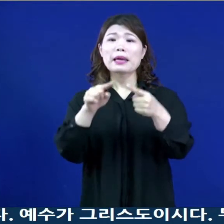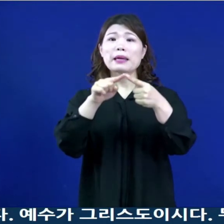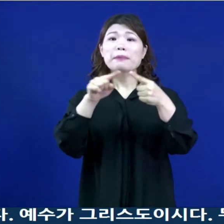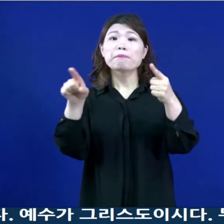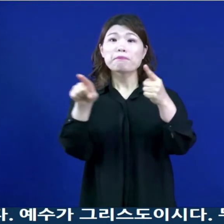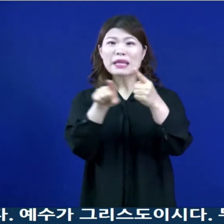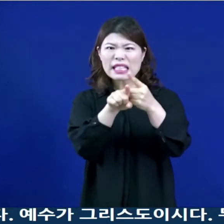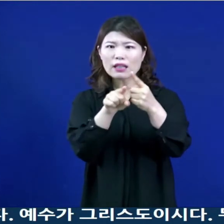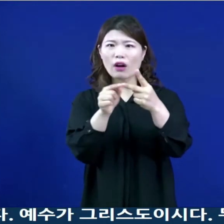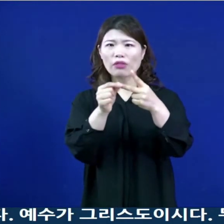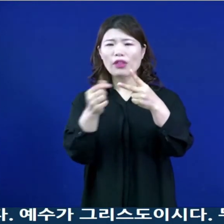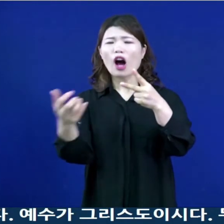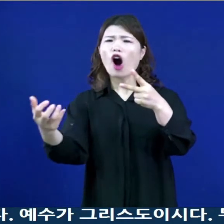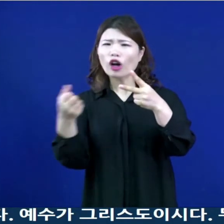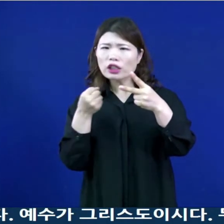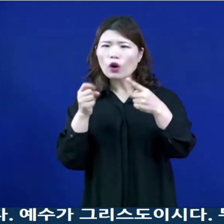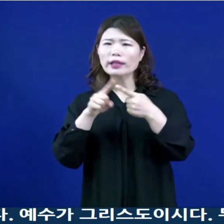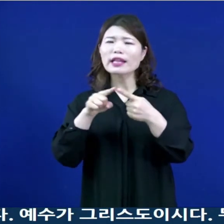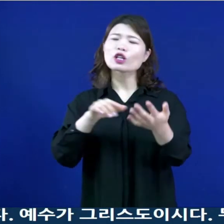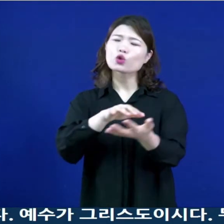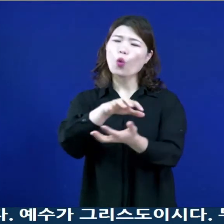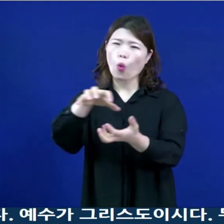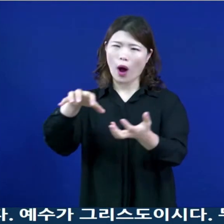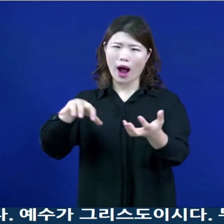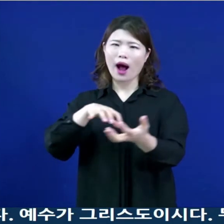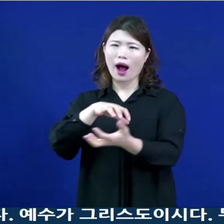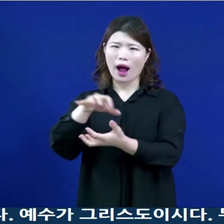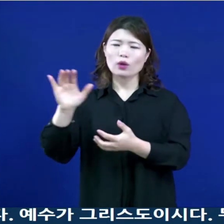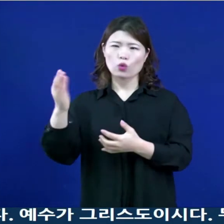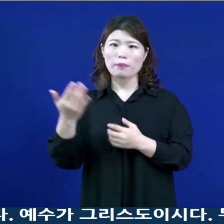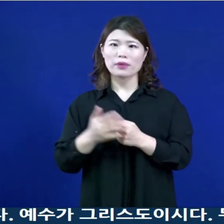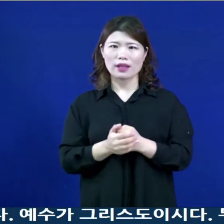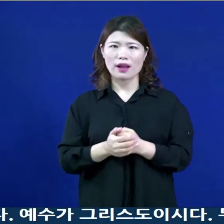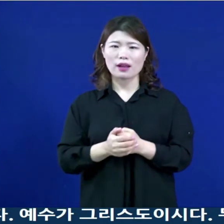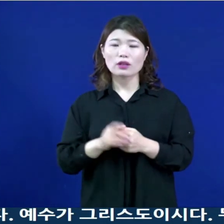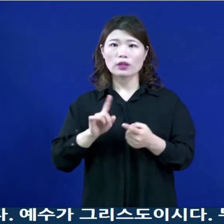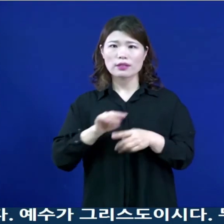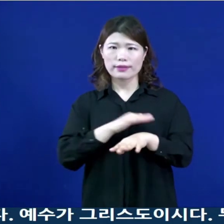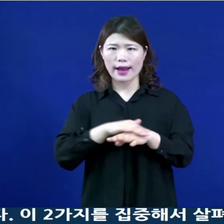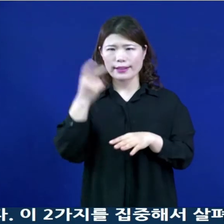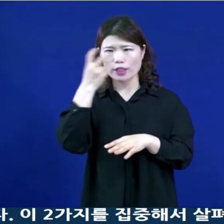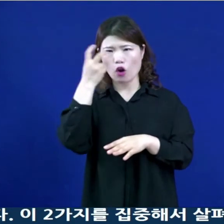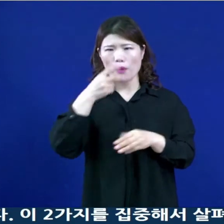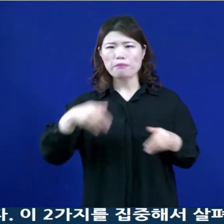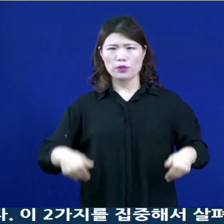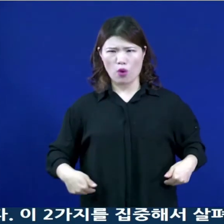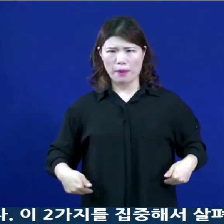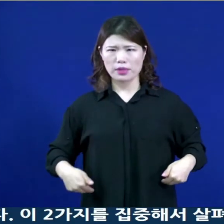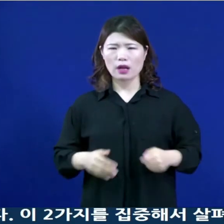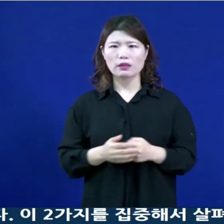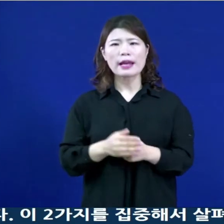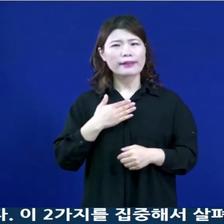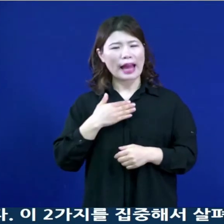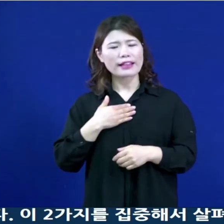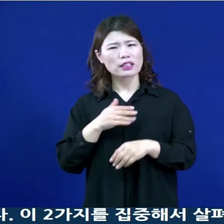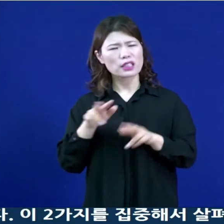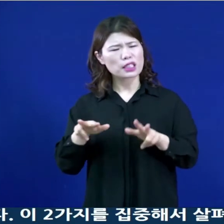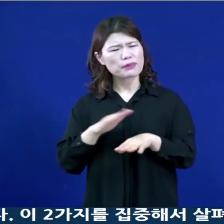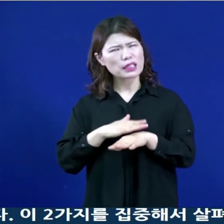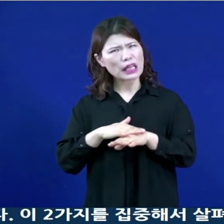얻는 것으로 이렇게 조화 가운데 신앙이 잘 이루어집니다. 그러니까 점검해 봐야 됩니다. 나는 잘 믿고